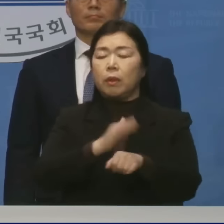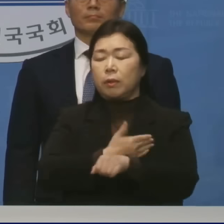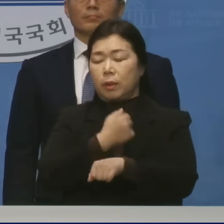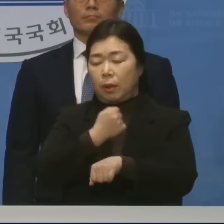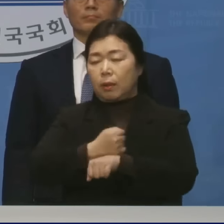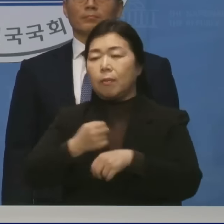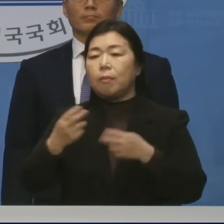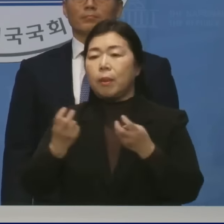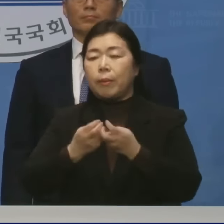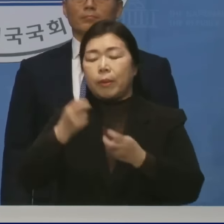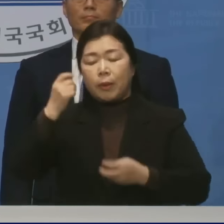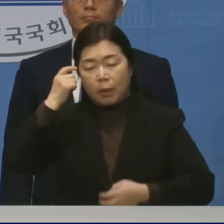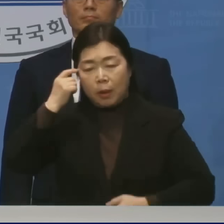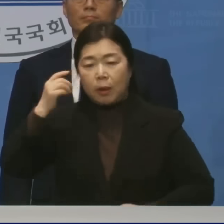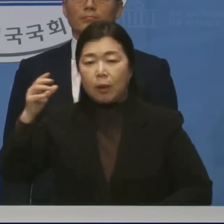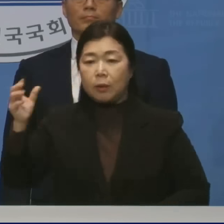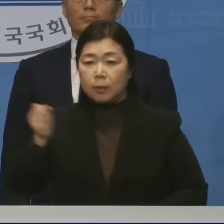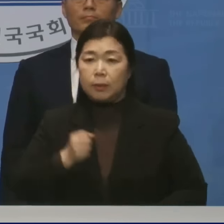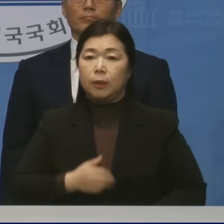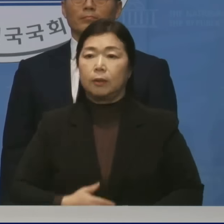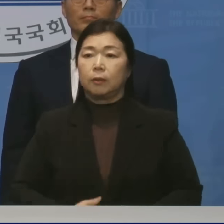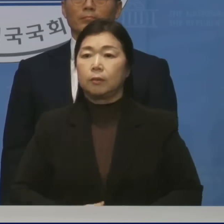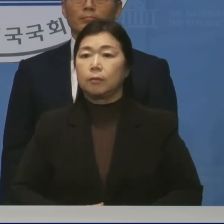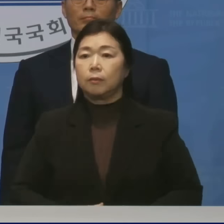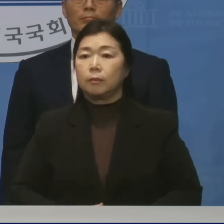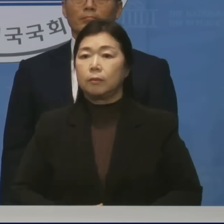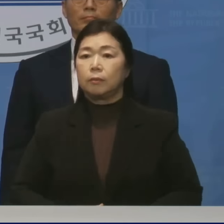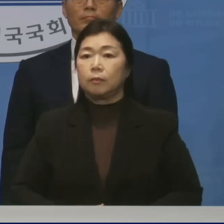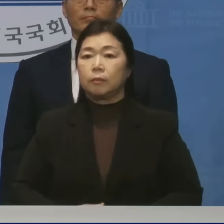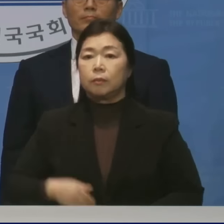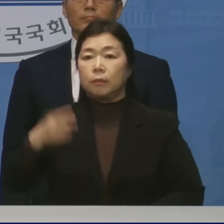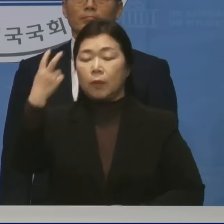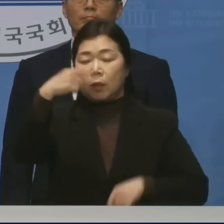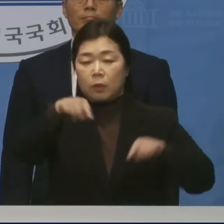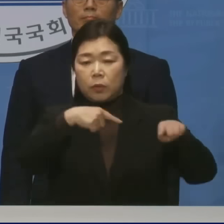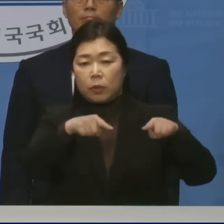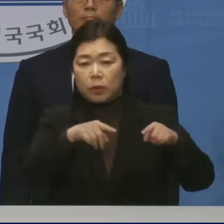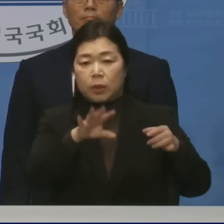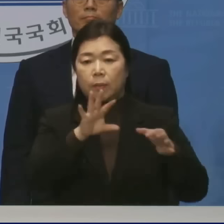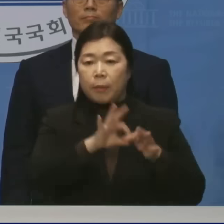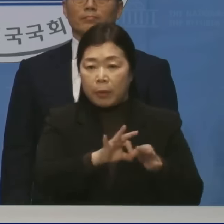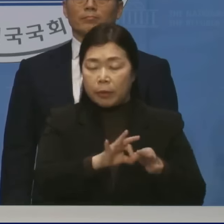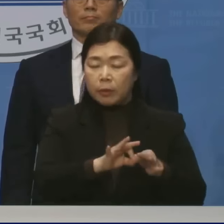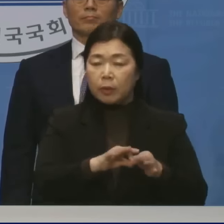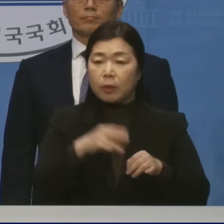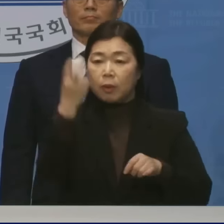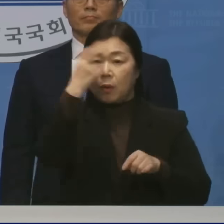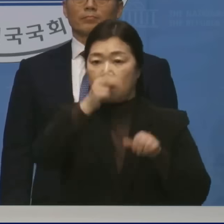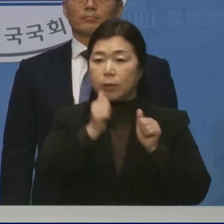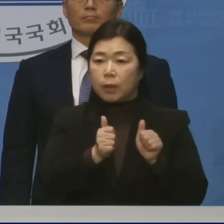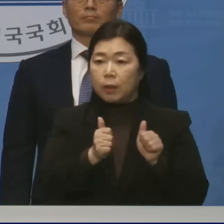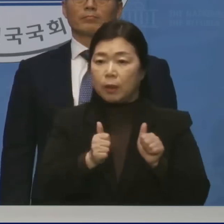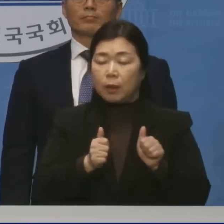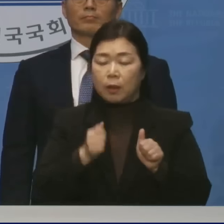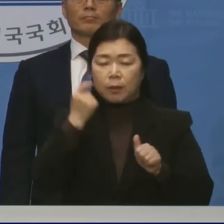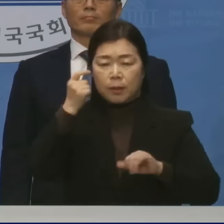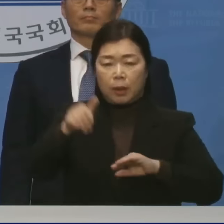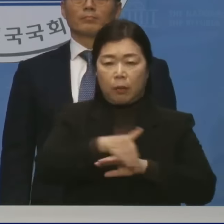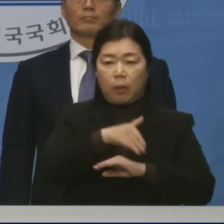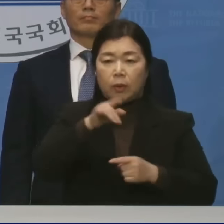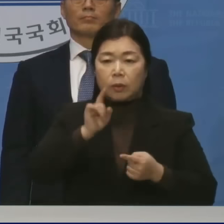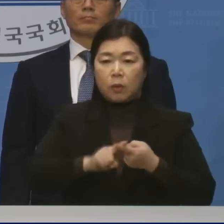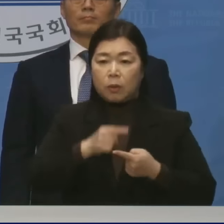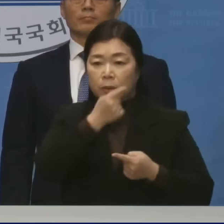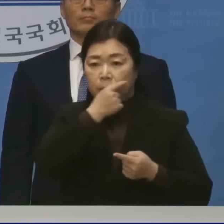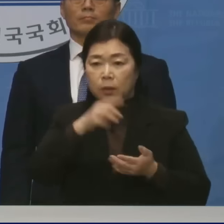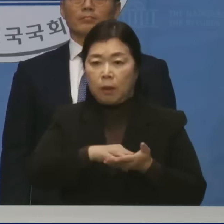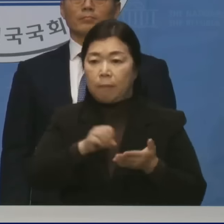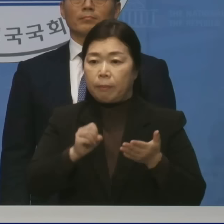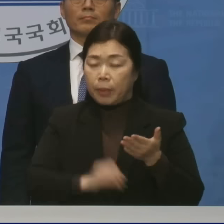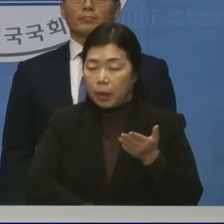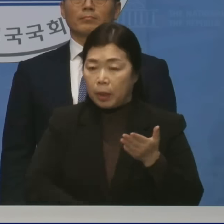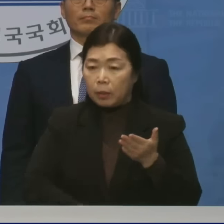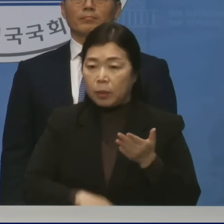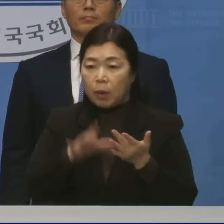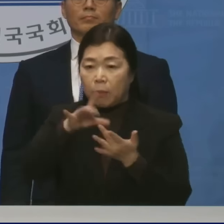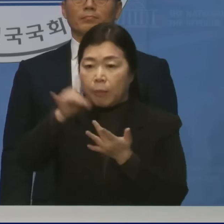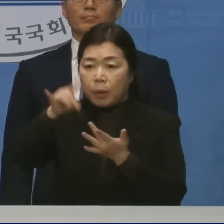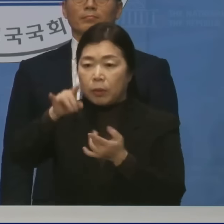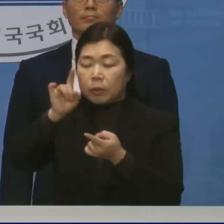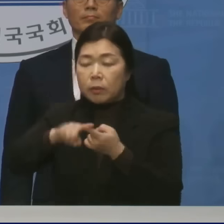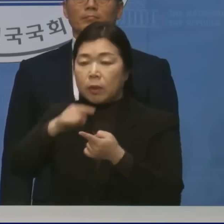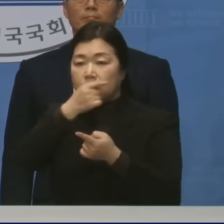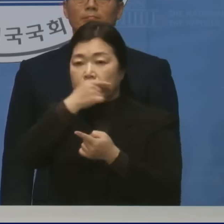길이라고 생각합니다. 정치 검사의 의도적인 증거 누락, 선별적인 증거 채택의